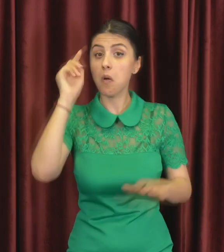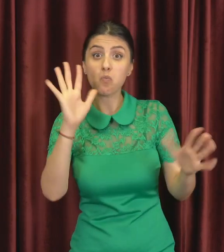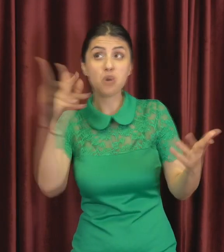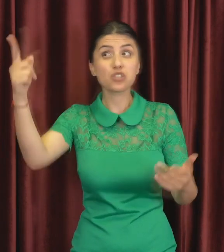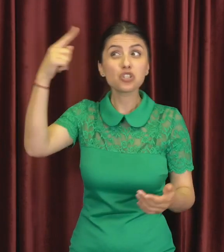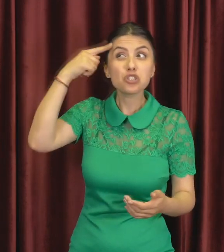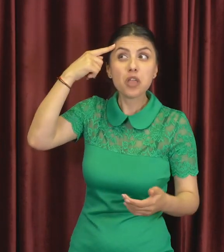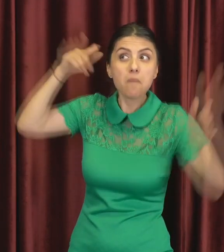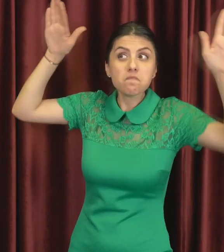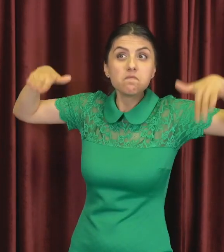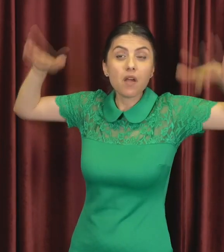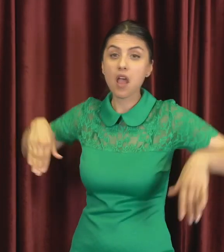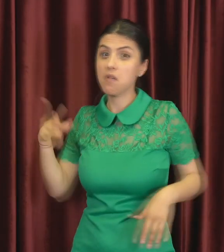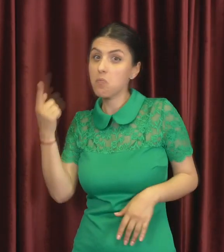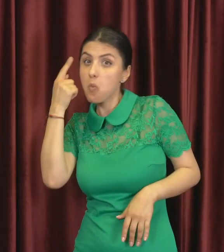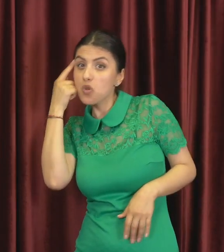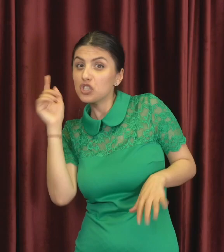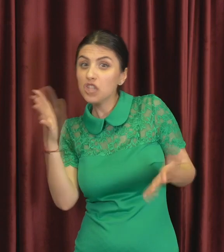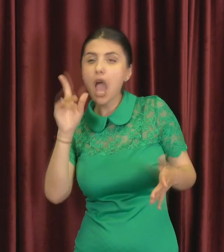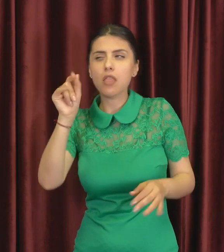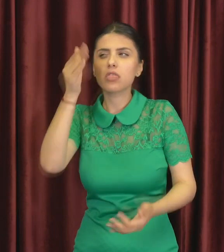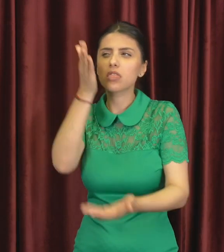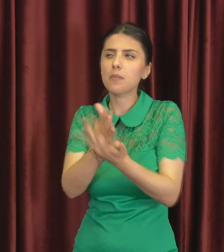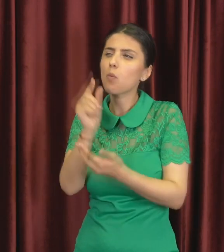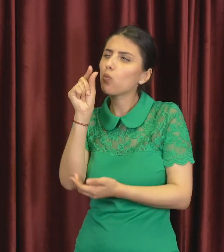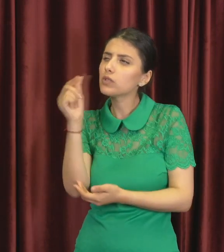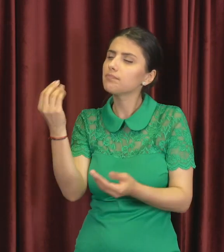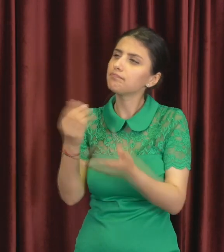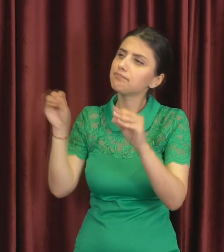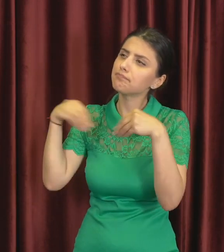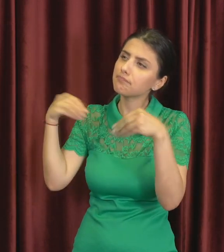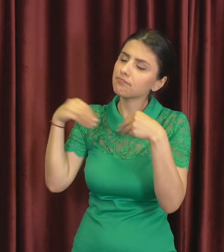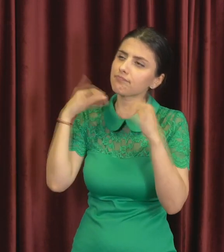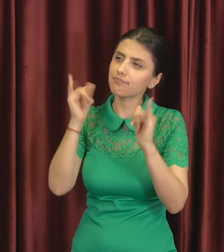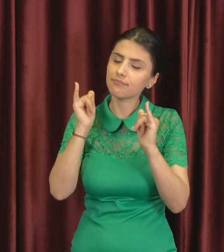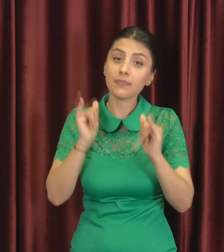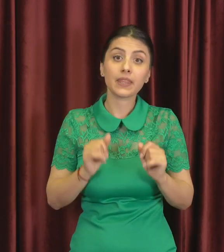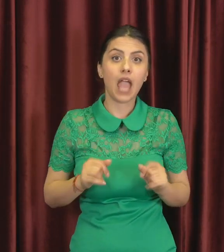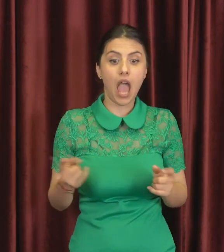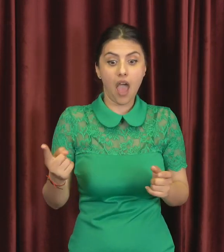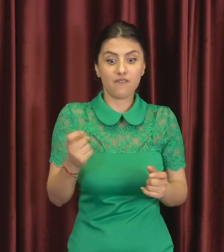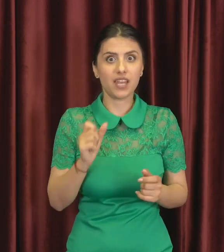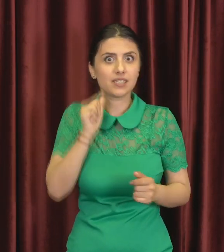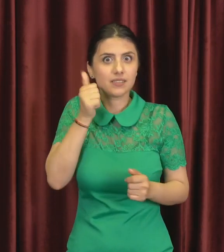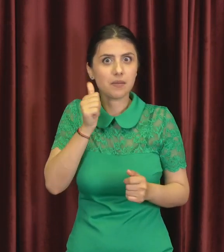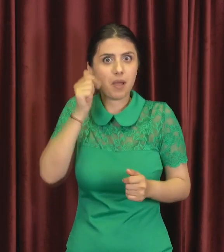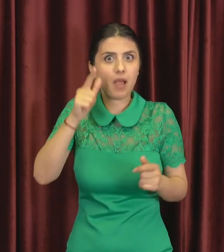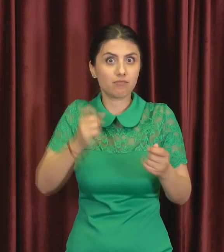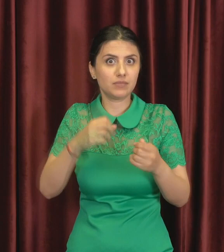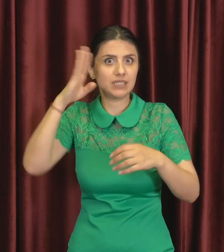Bufnița ceva și poate că avea și puțină dreptate în ceea ce spusese. Ziua cea mare sosi și în pădure se anunță începerea